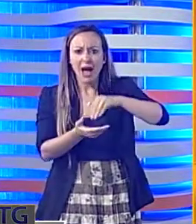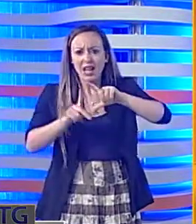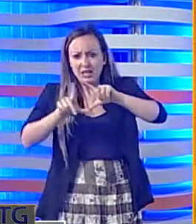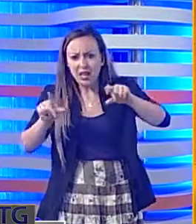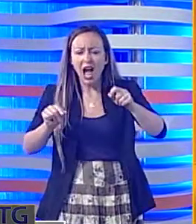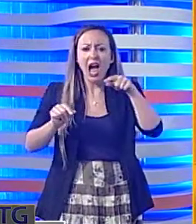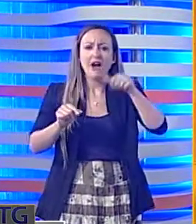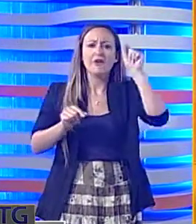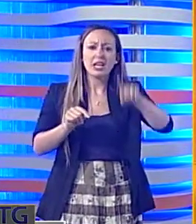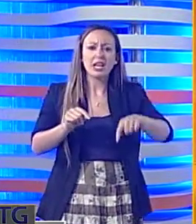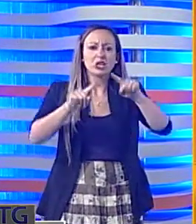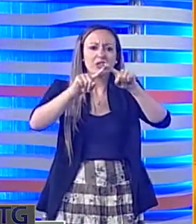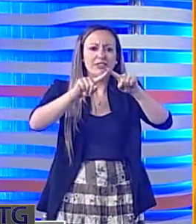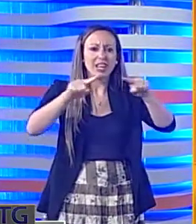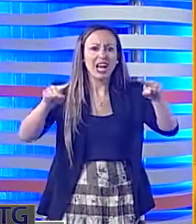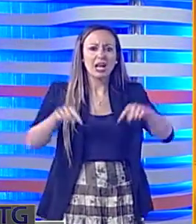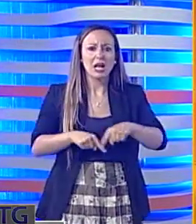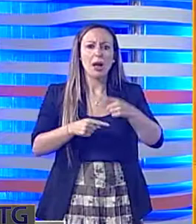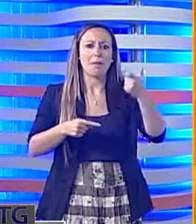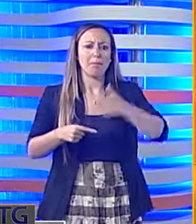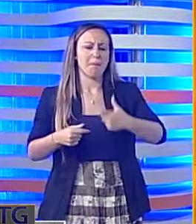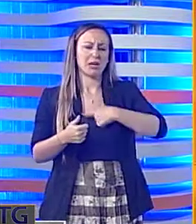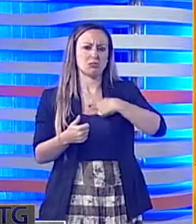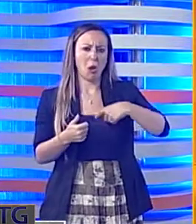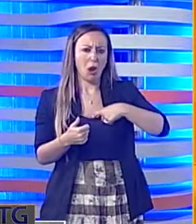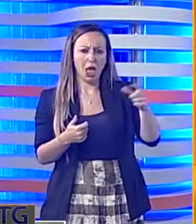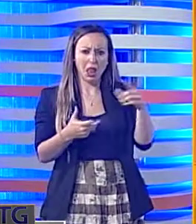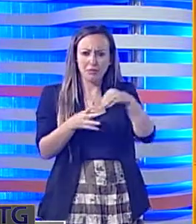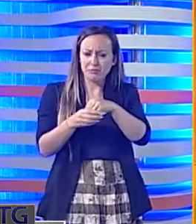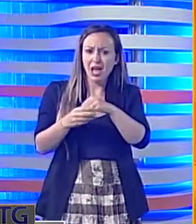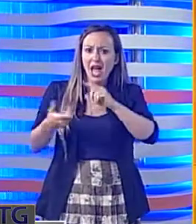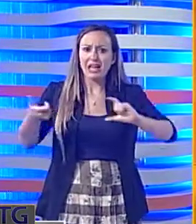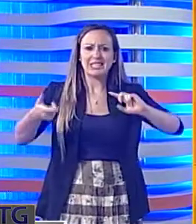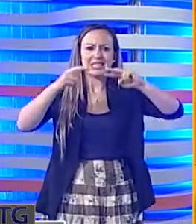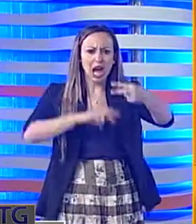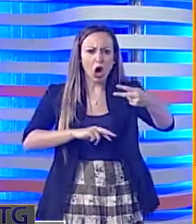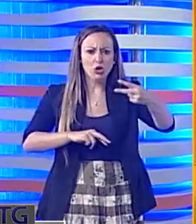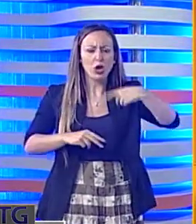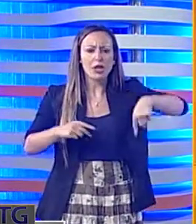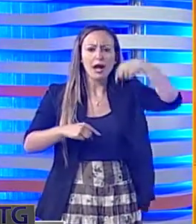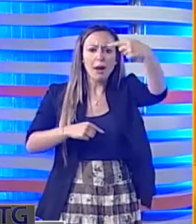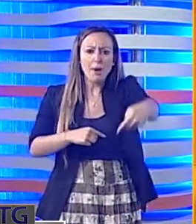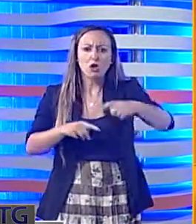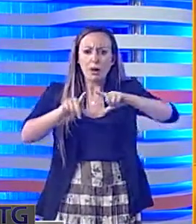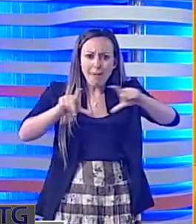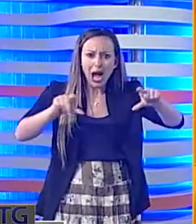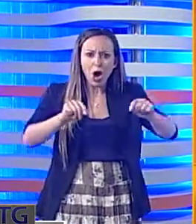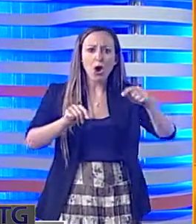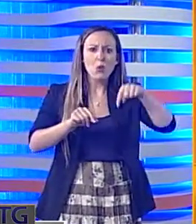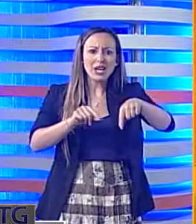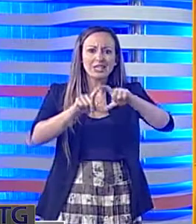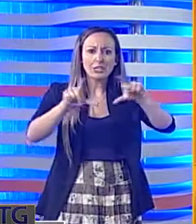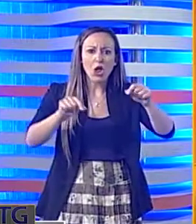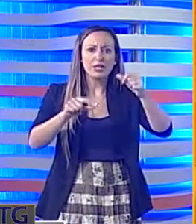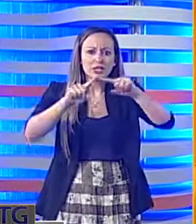giornale e nascoste tra indumenti ed effetti personali. Secondo gli investigatori, ogni banconota